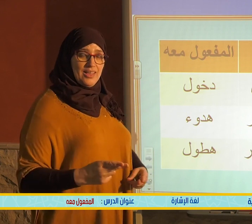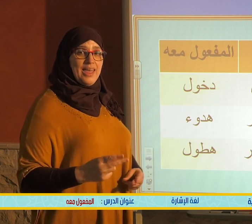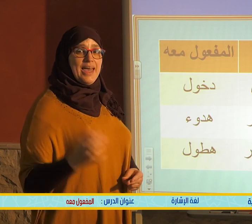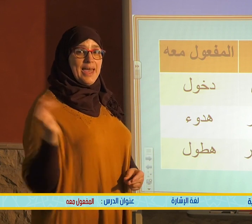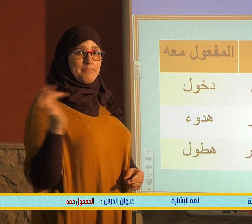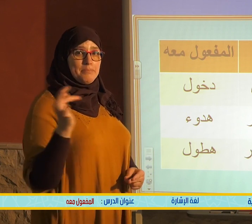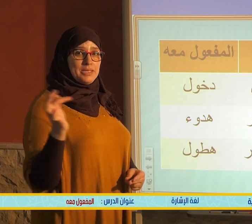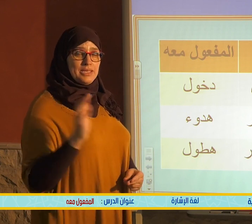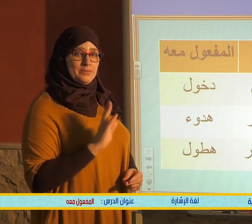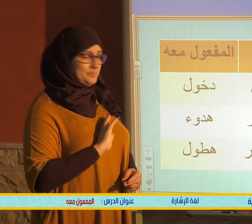عمي